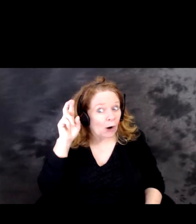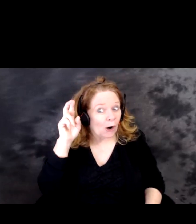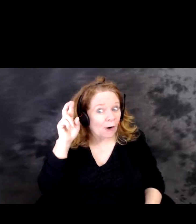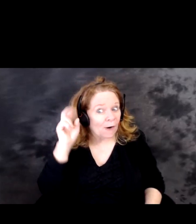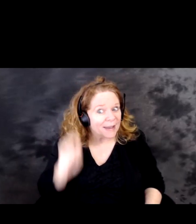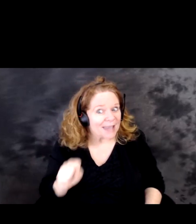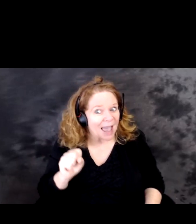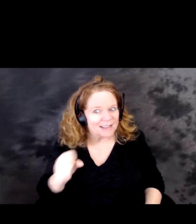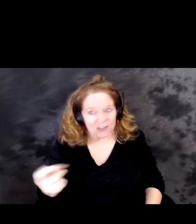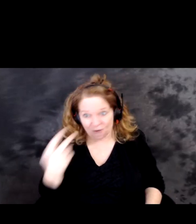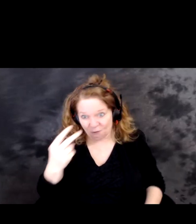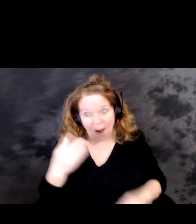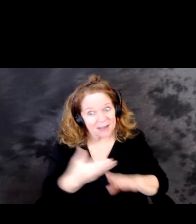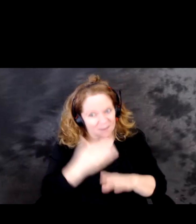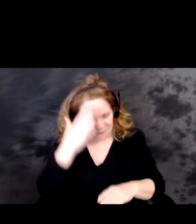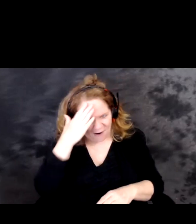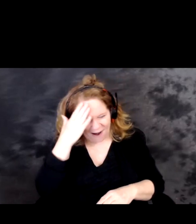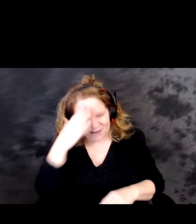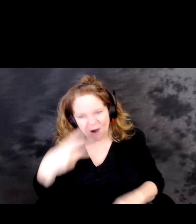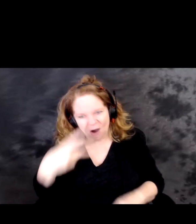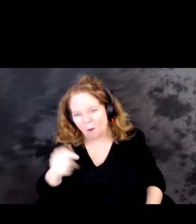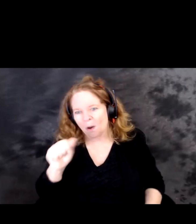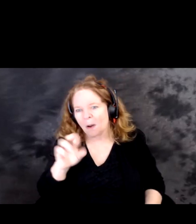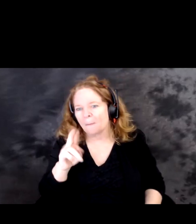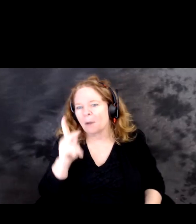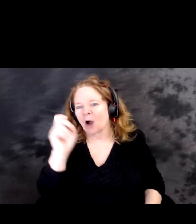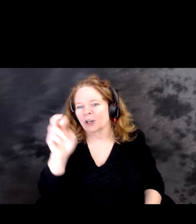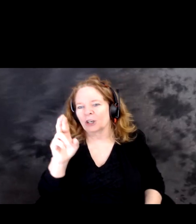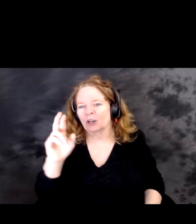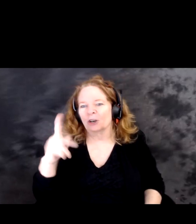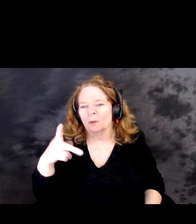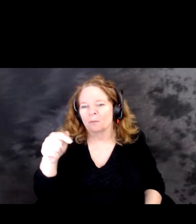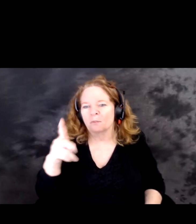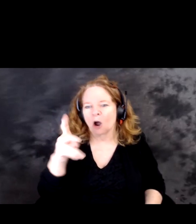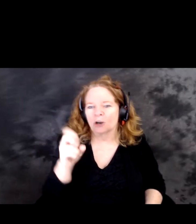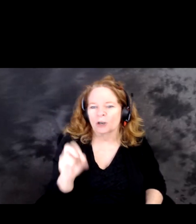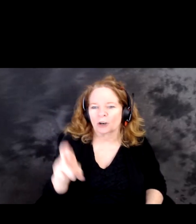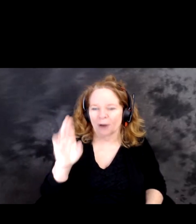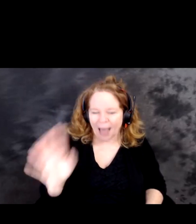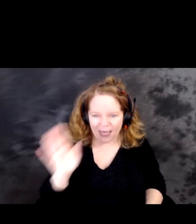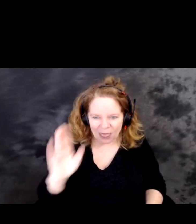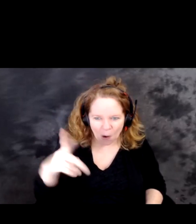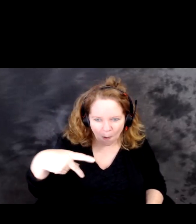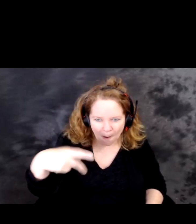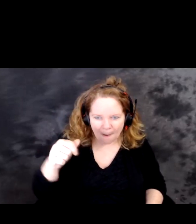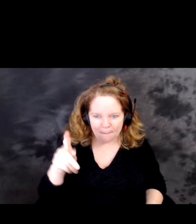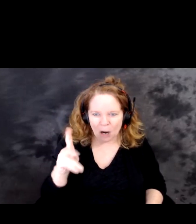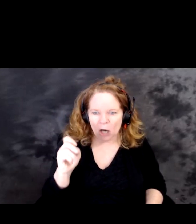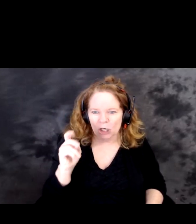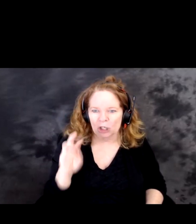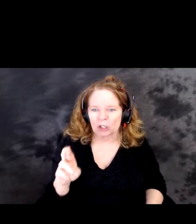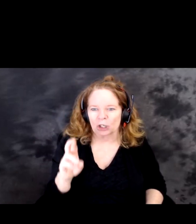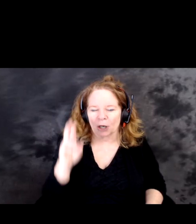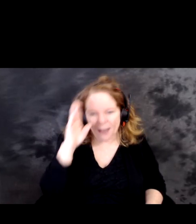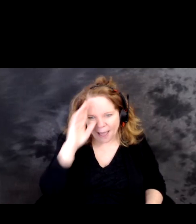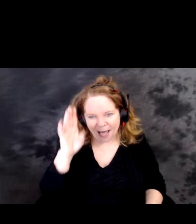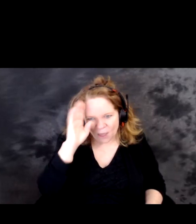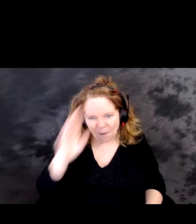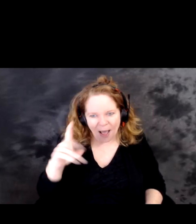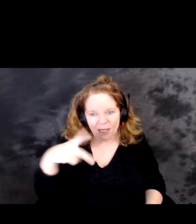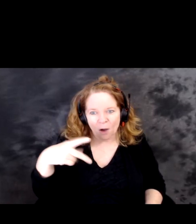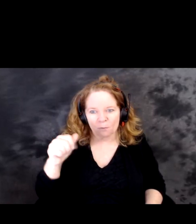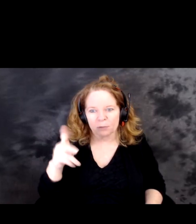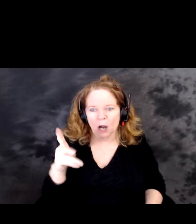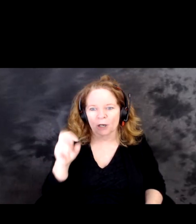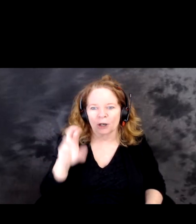sigue. Tú ya nos has mirado, Parker. Parker, Parker, hola, hola, Parker, Parker.